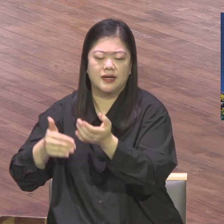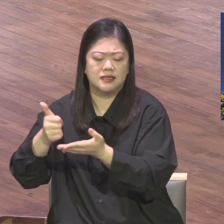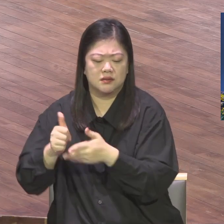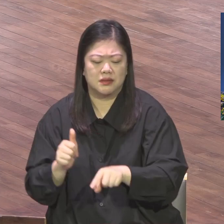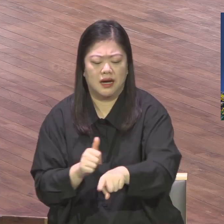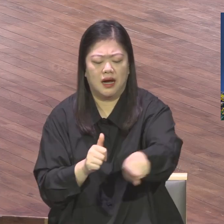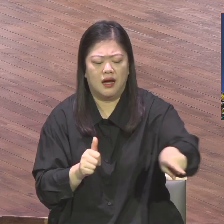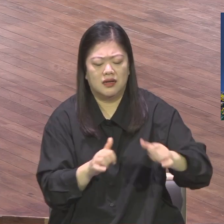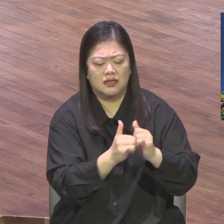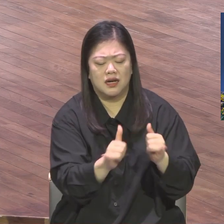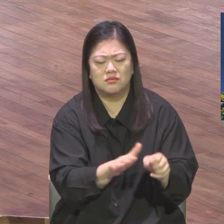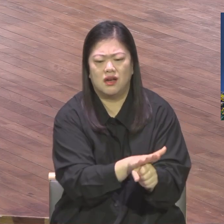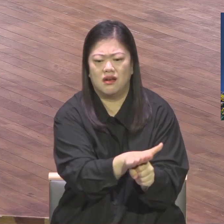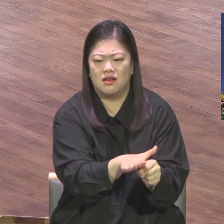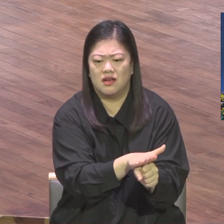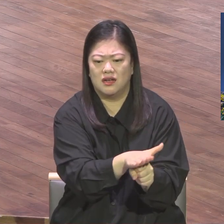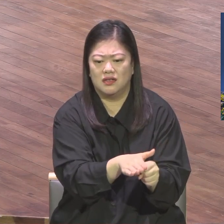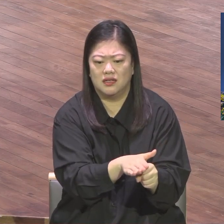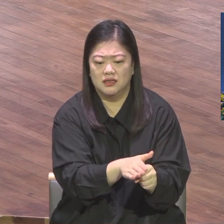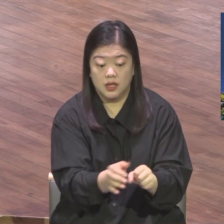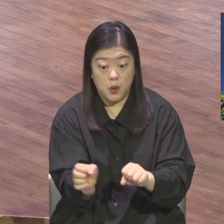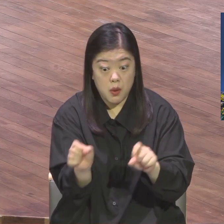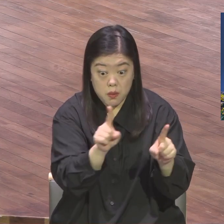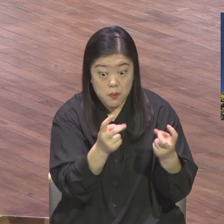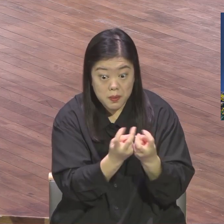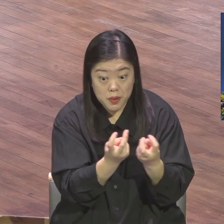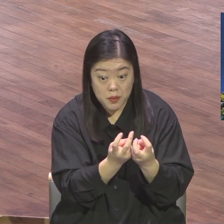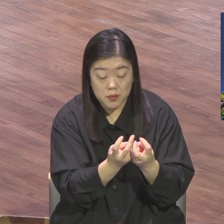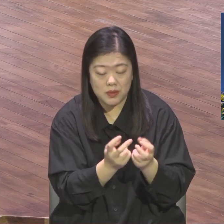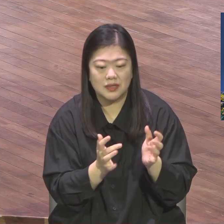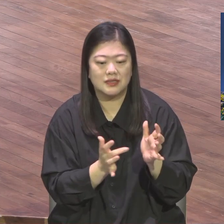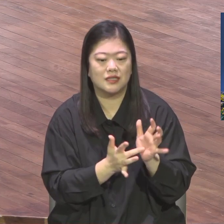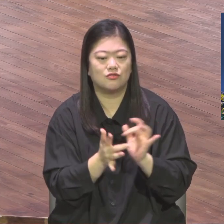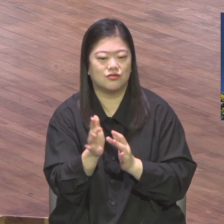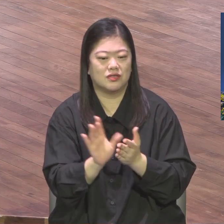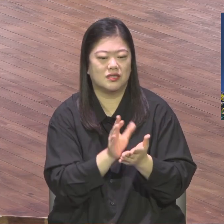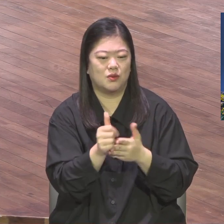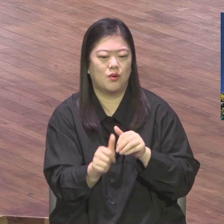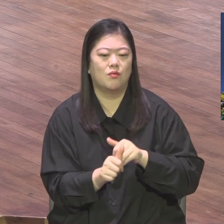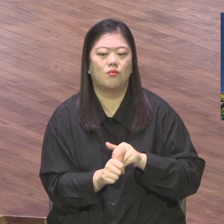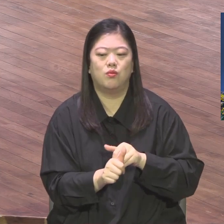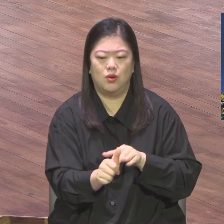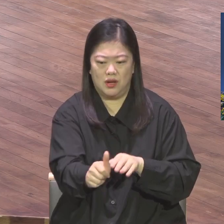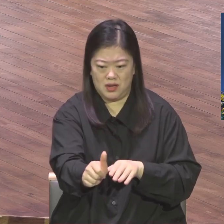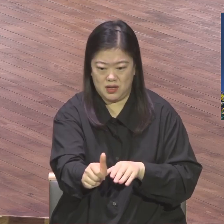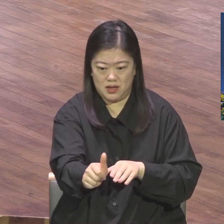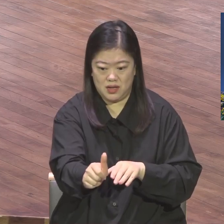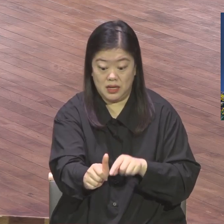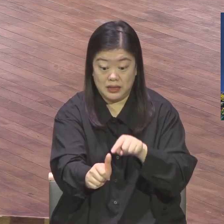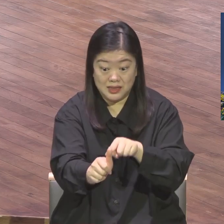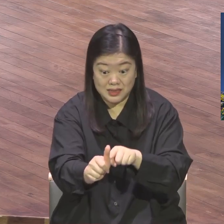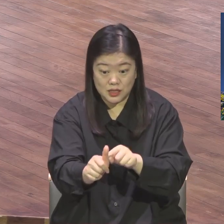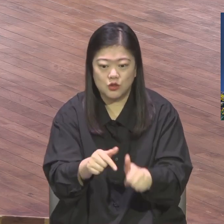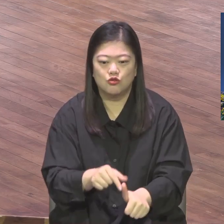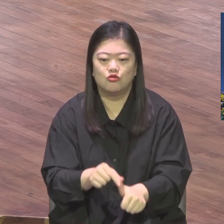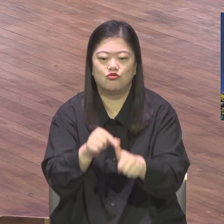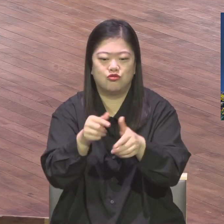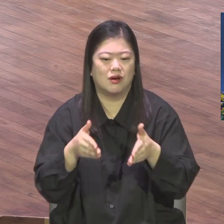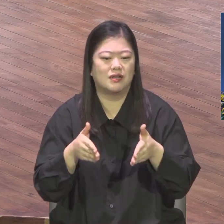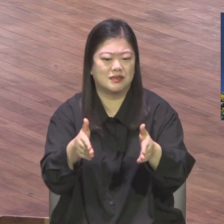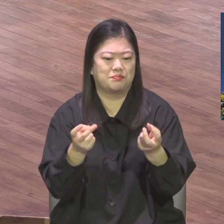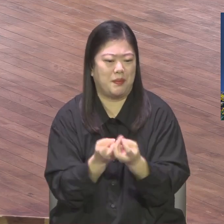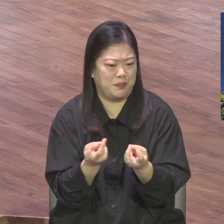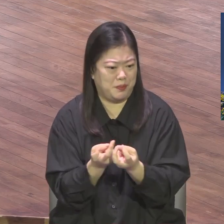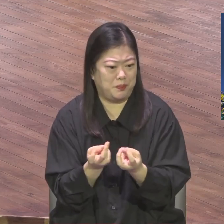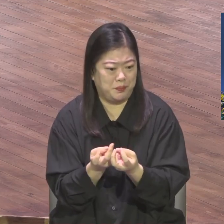회복의 길을 열어주셨는데, 구원의 길을 열어주셨는데 그 길이 바로